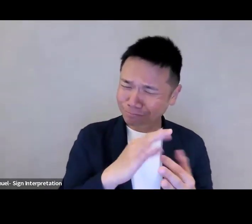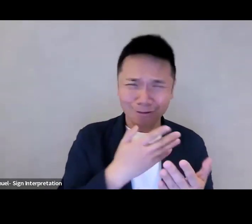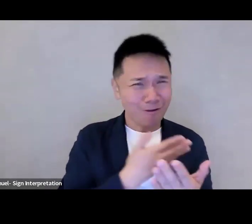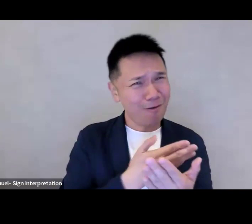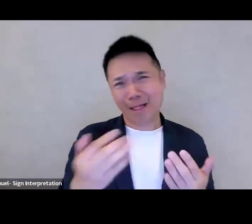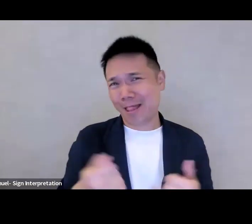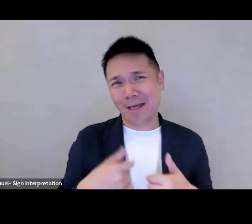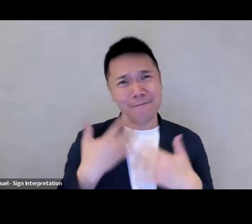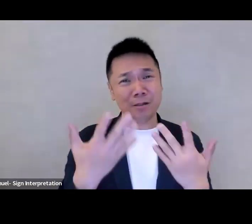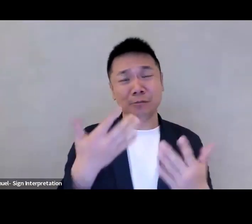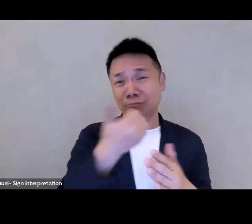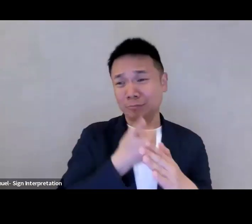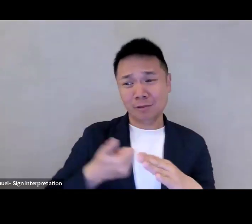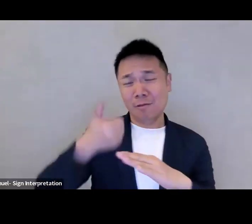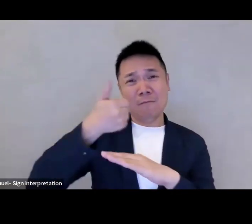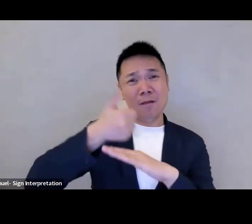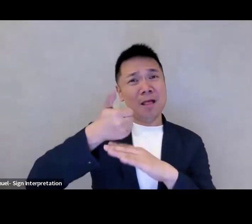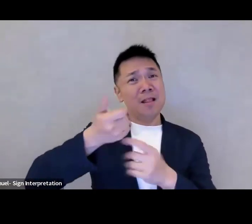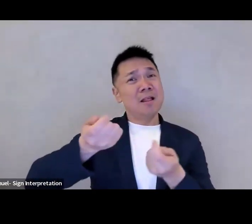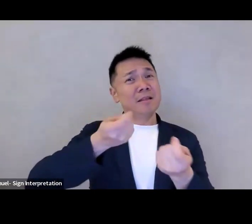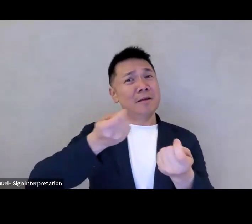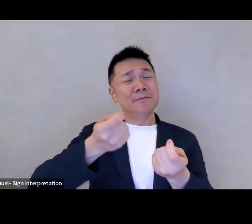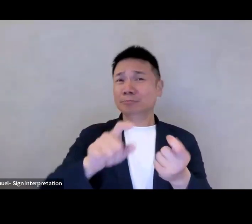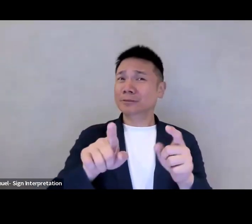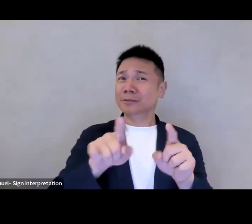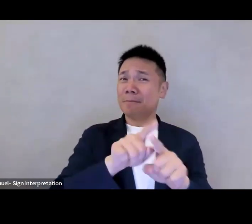他不管是